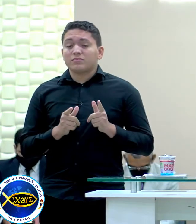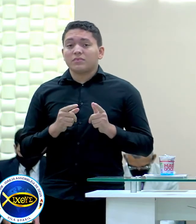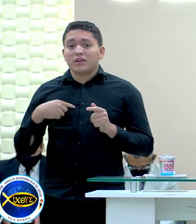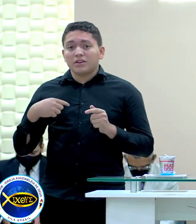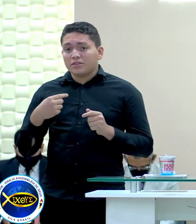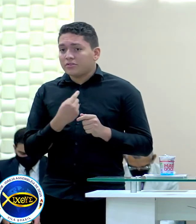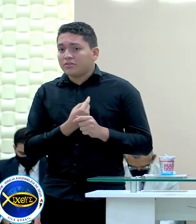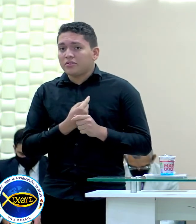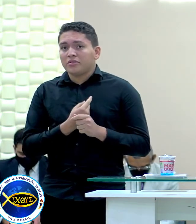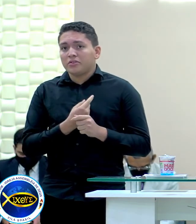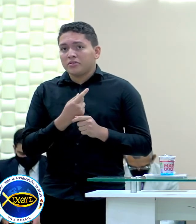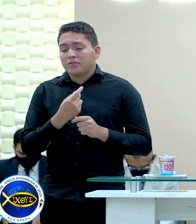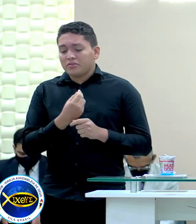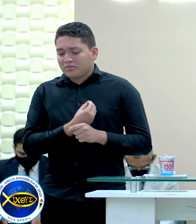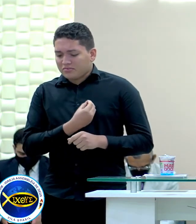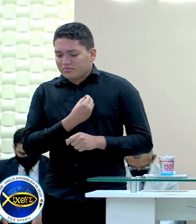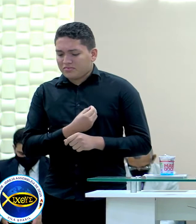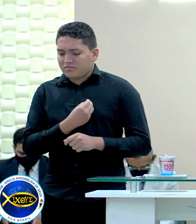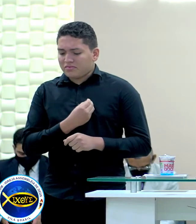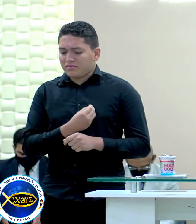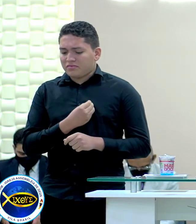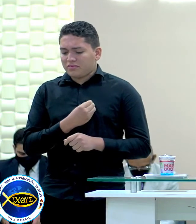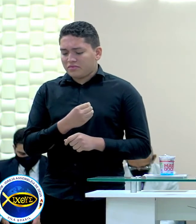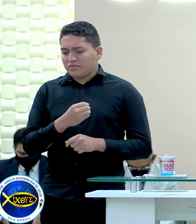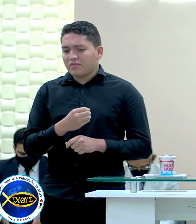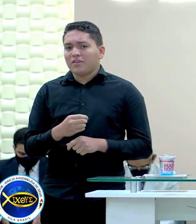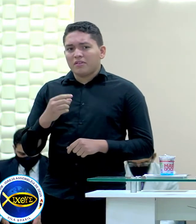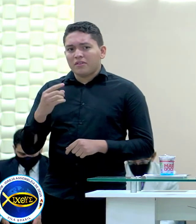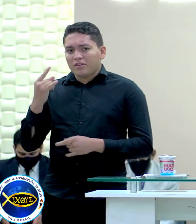e não vivemos mais na ignorância.